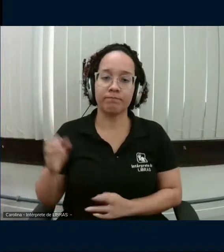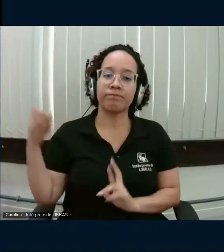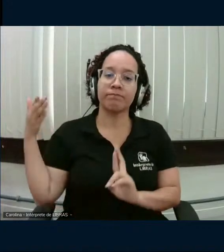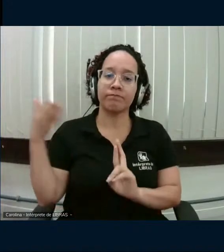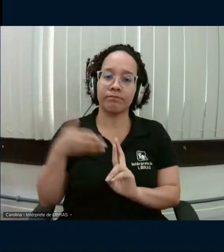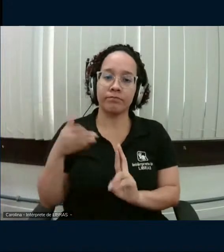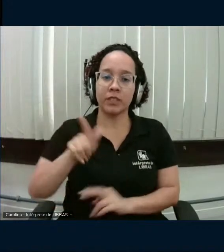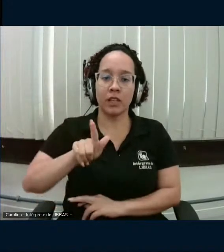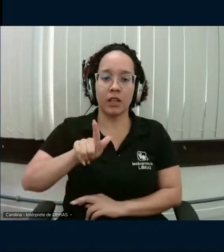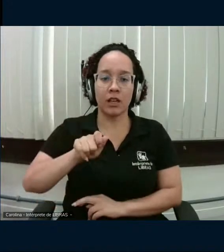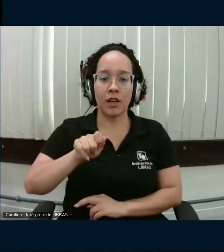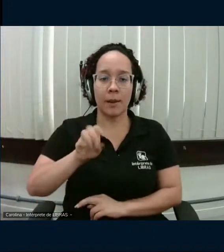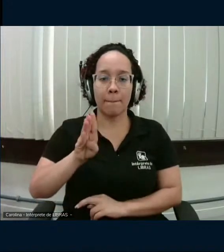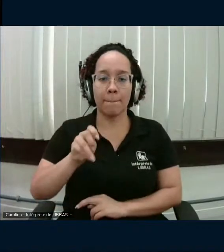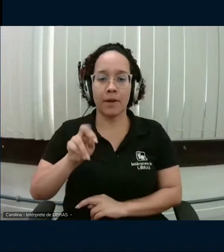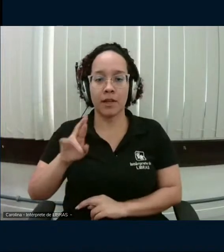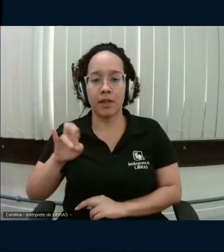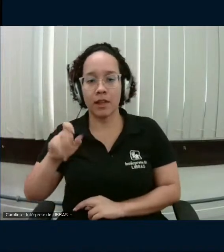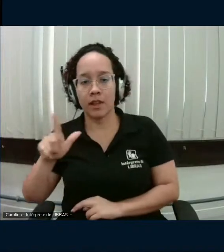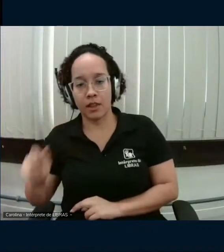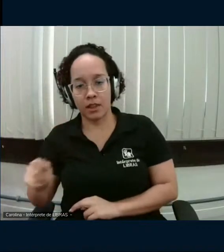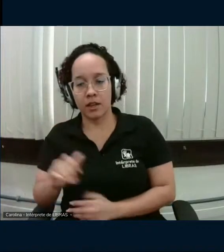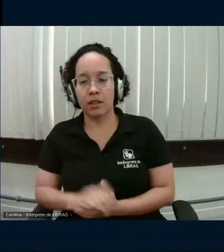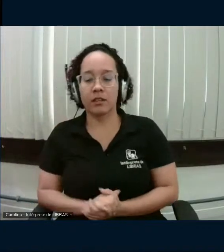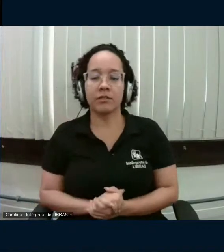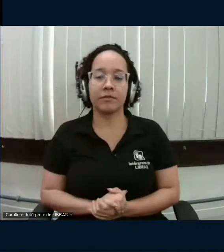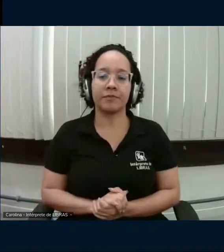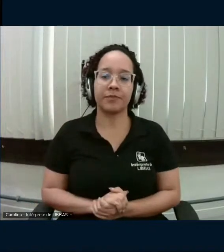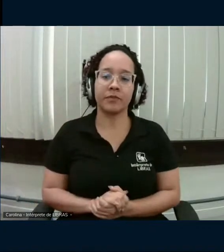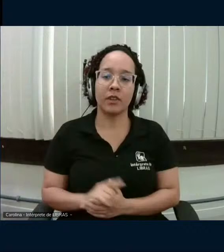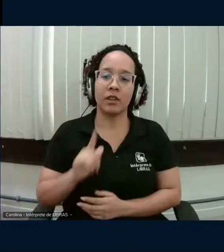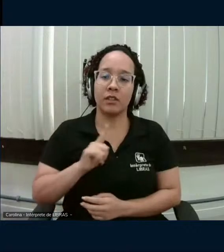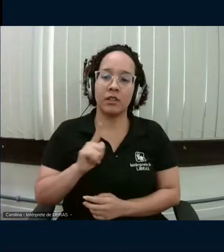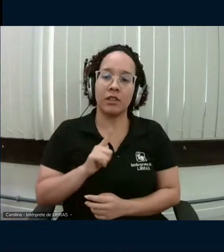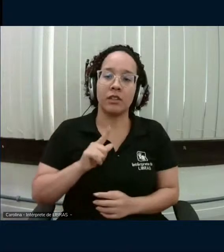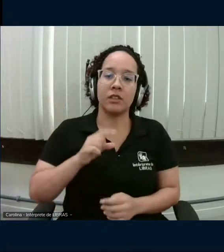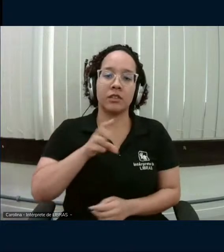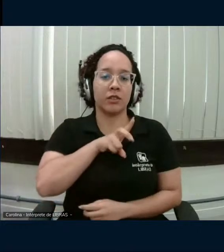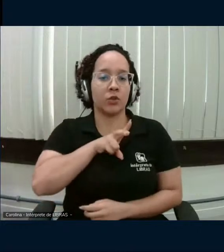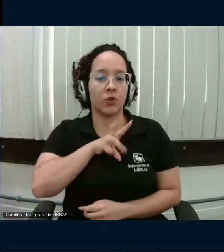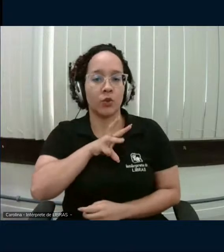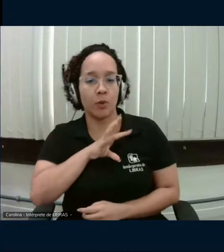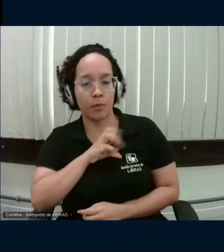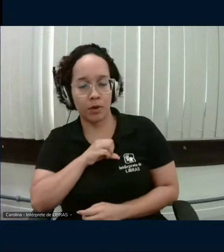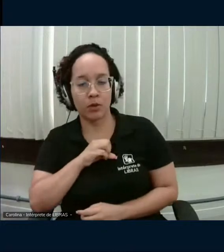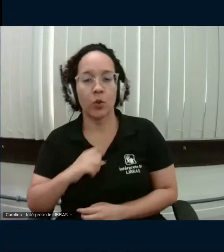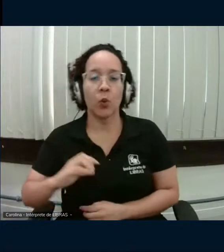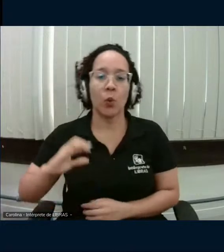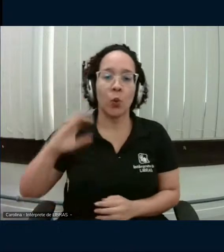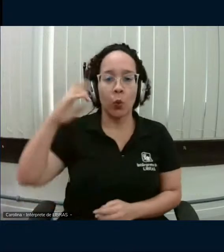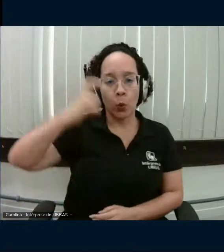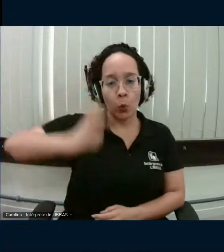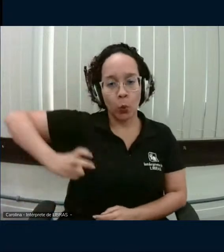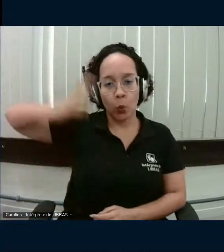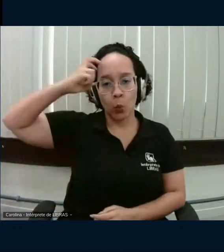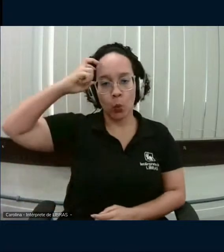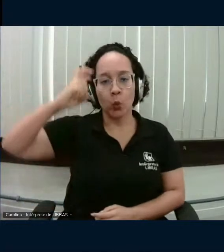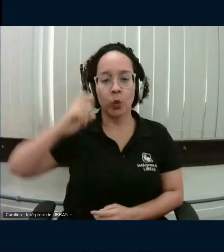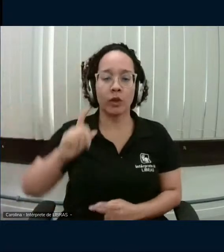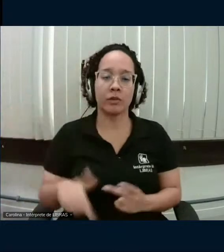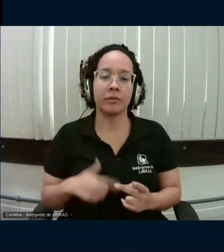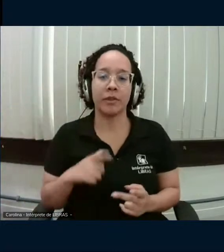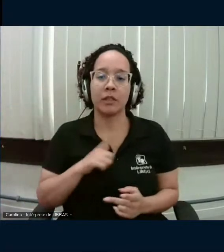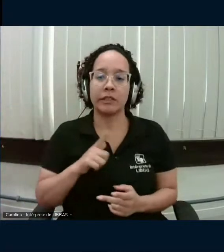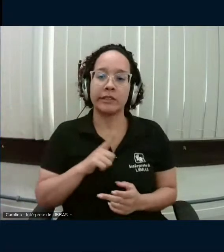é ensino médio, ciência, cultura e trabalho, organizados pelos professores Gaudêncio Frigoto e Maria